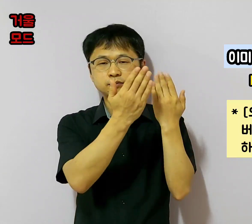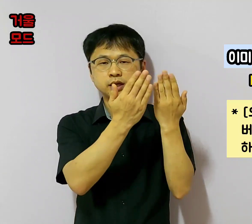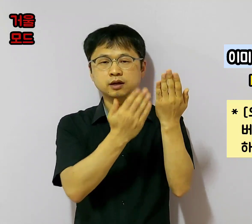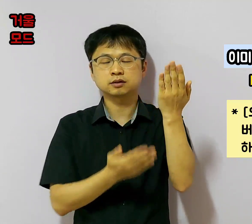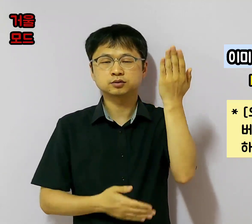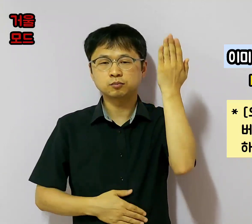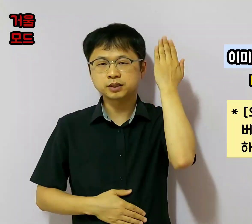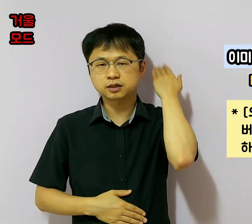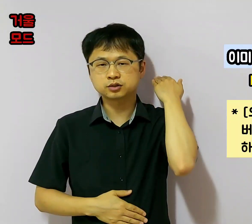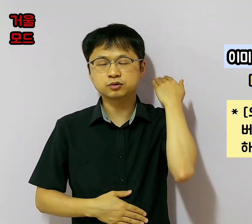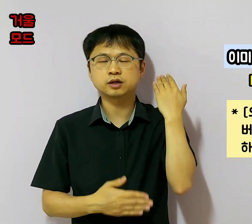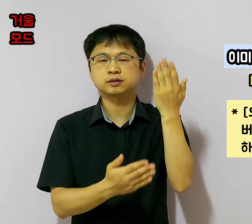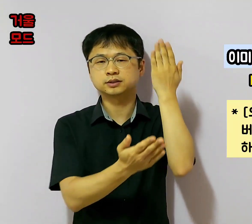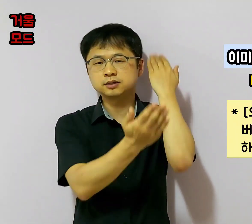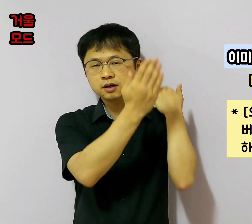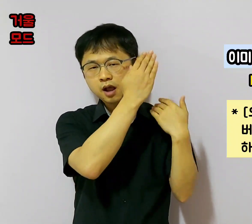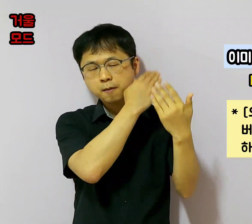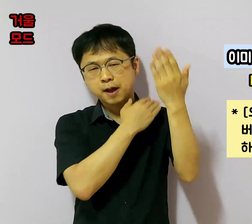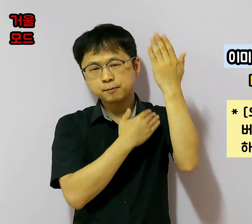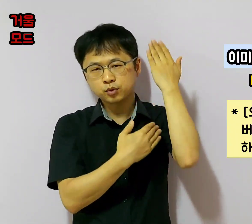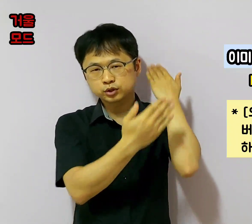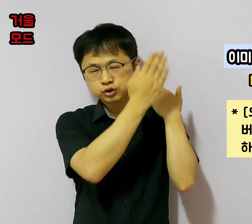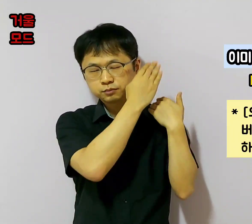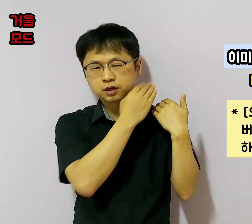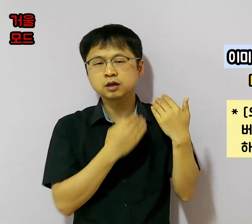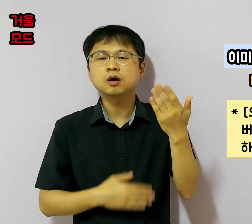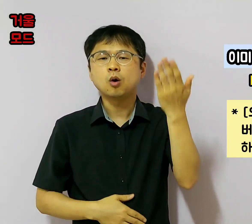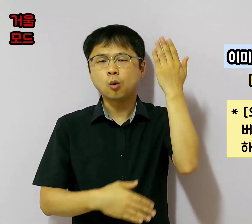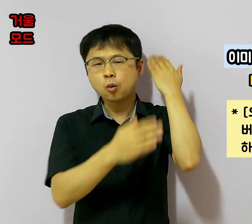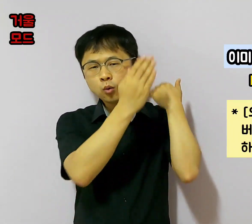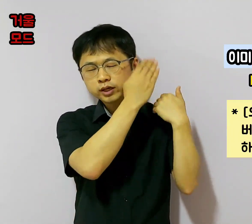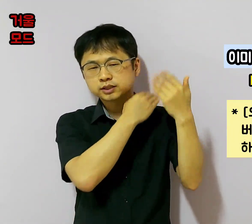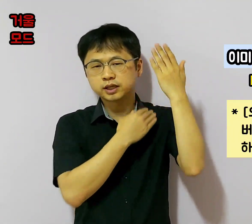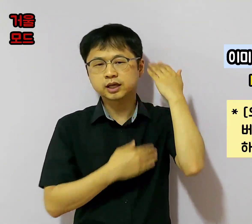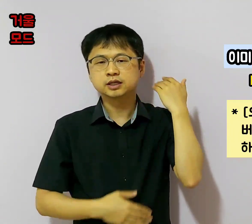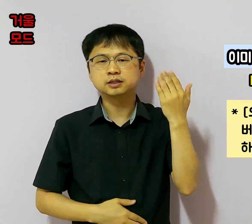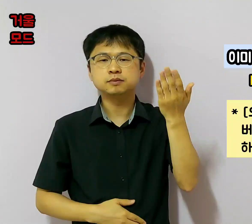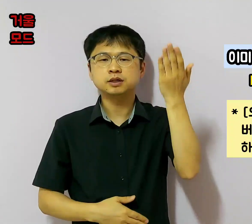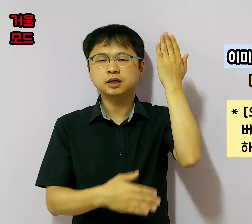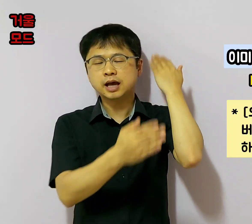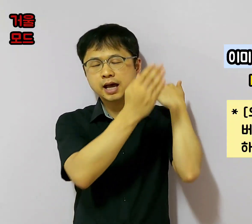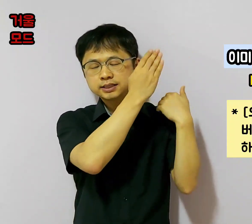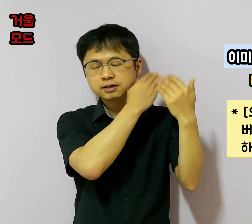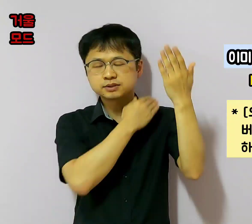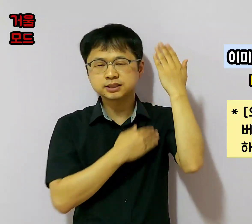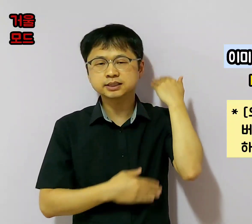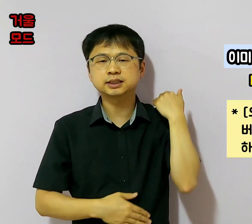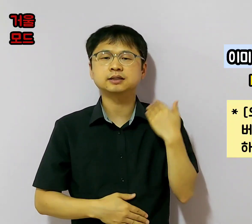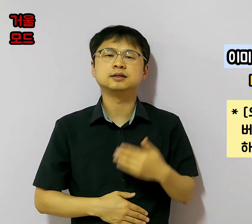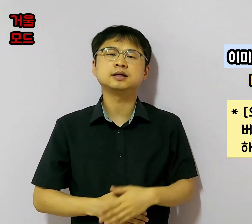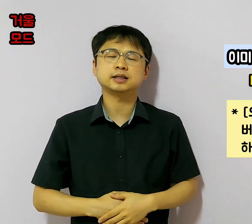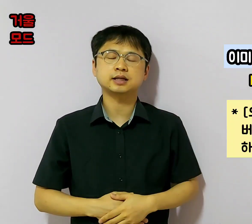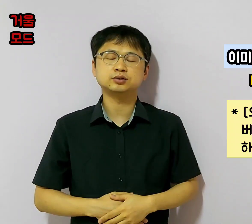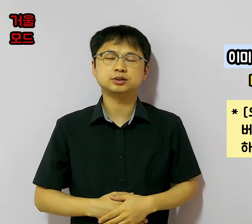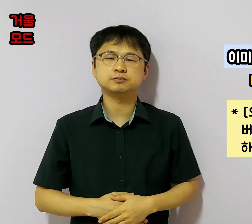때문에 손바닥을 뒤로 하는 것을 반복해 주시면 오래전에, 이미 한참 지난 시간을 나타낼 수